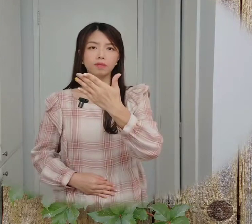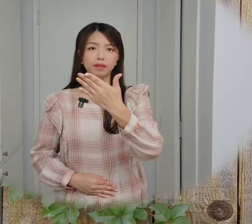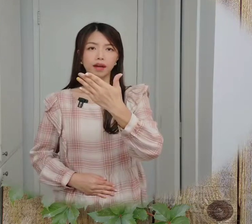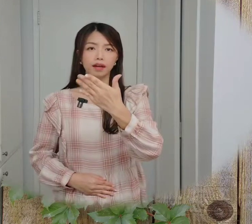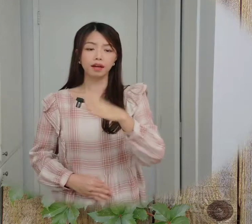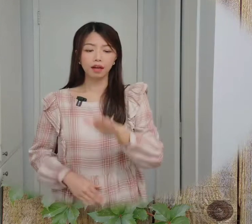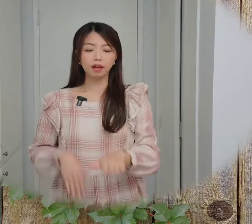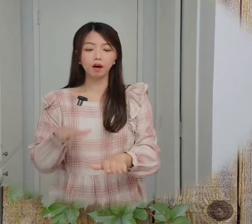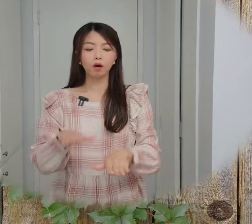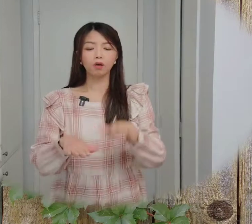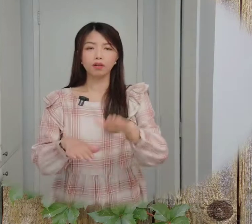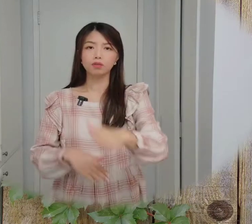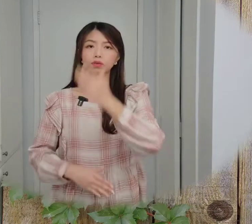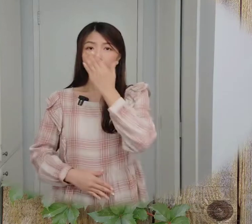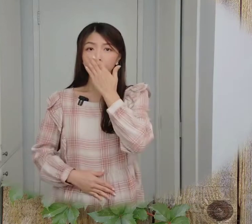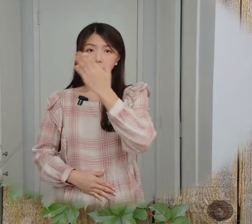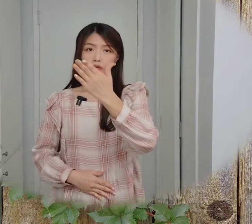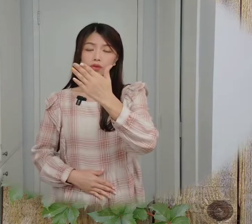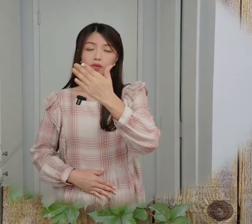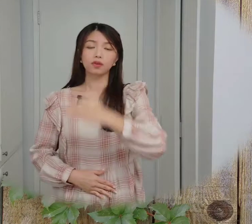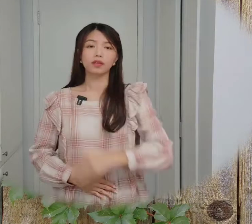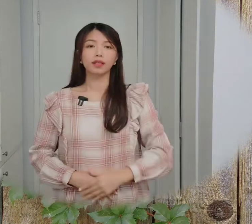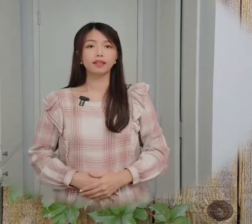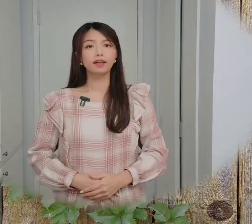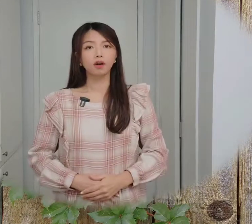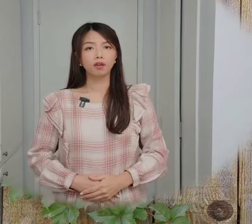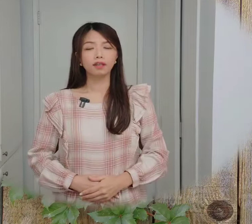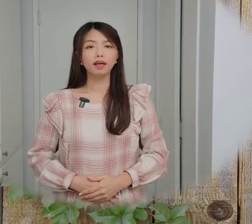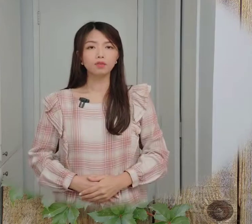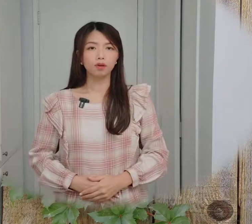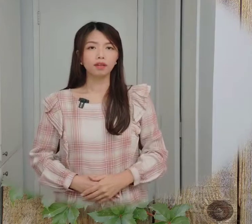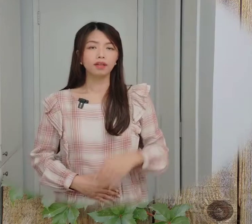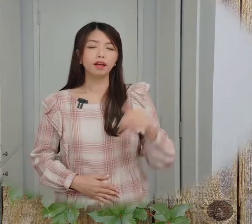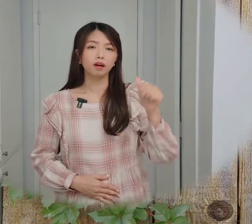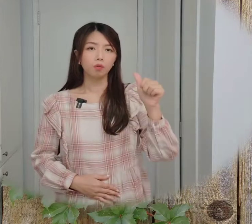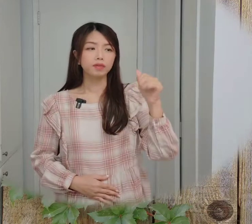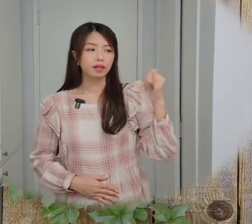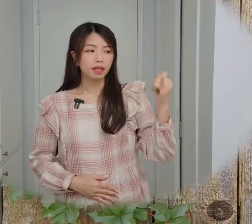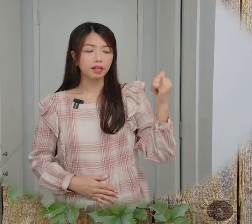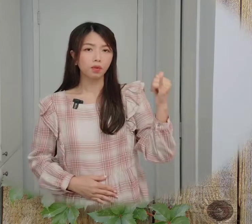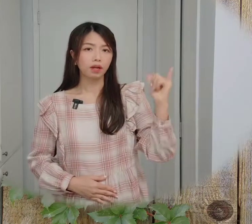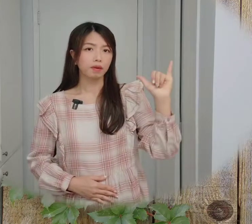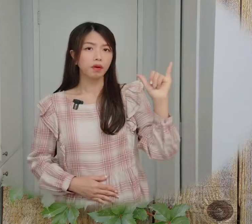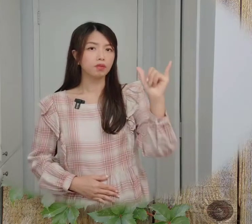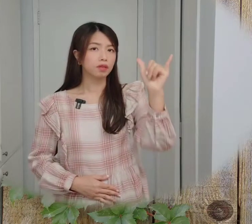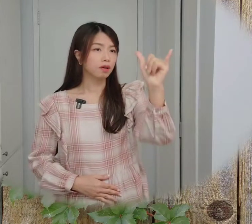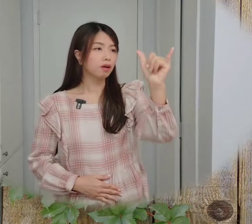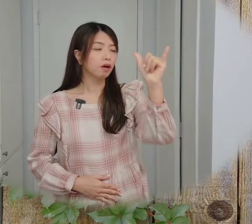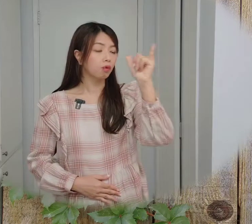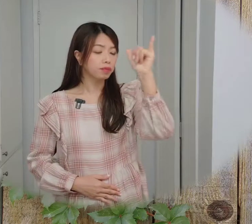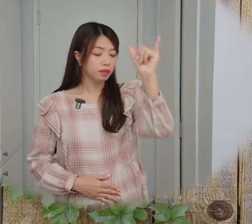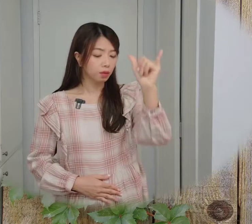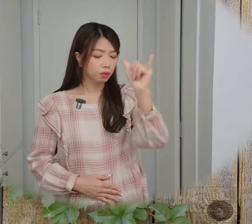나타내는 수어입니다. 걸을 수 있는 것, 있다 수어는 엄지랑 새끼손가락만